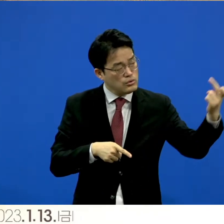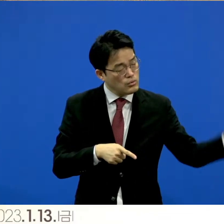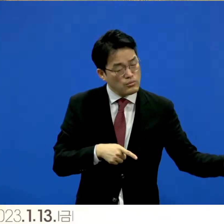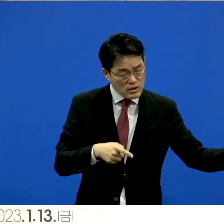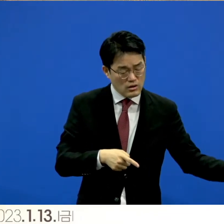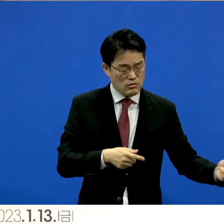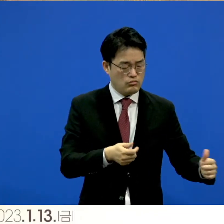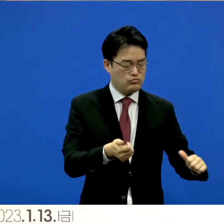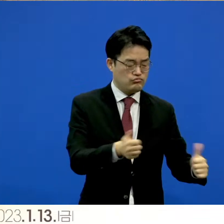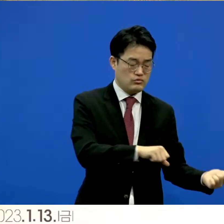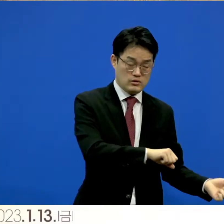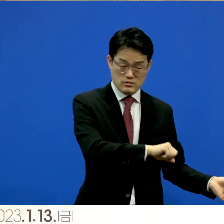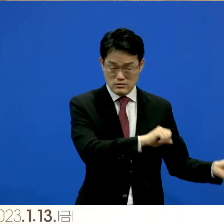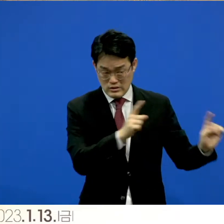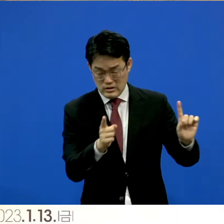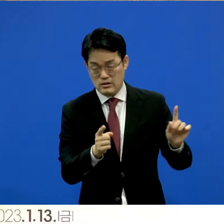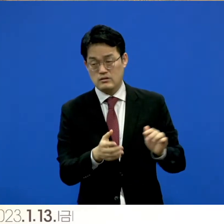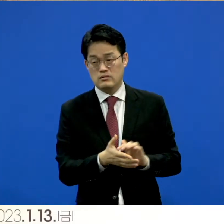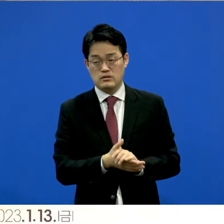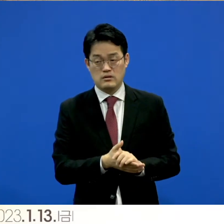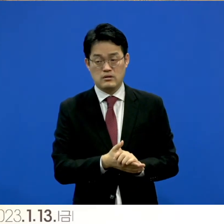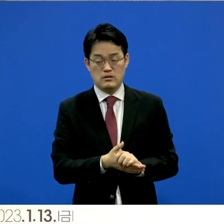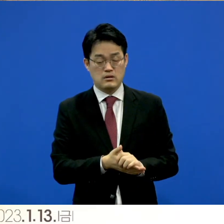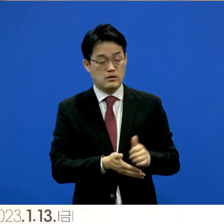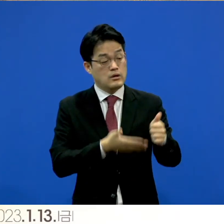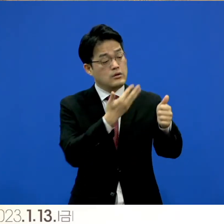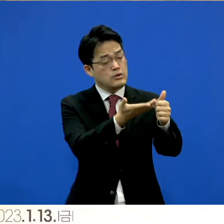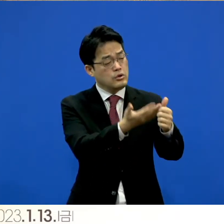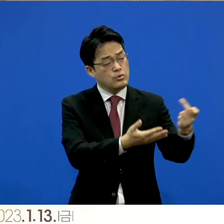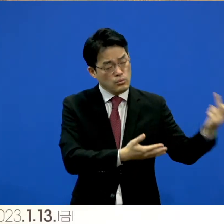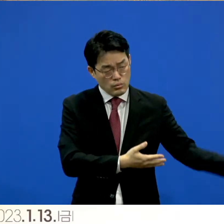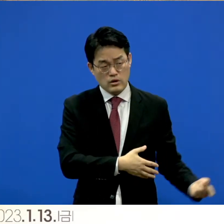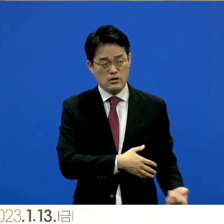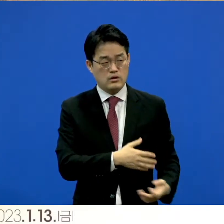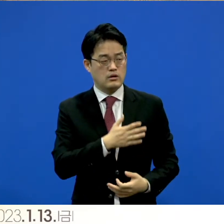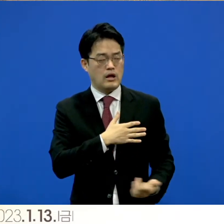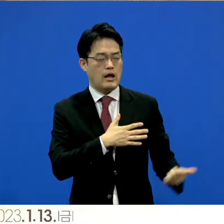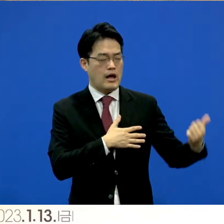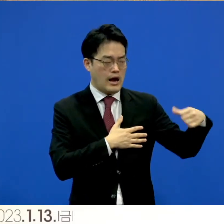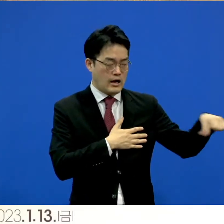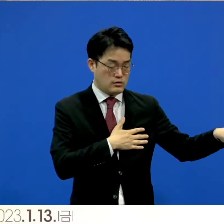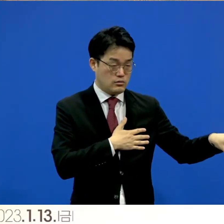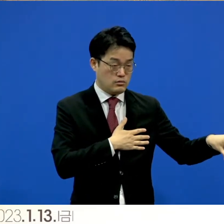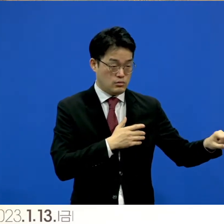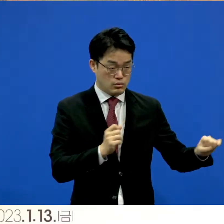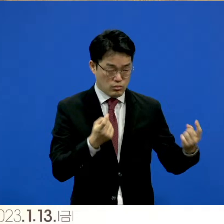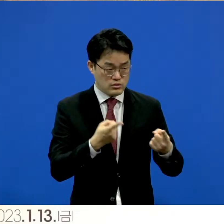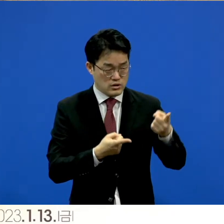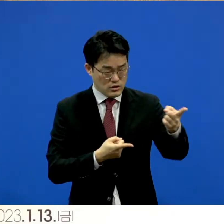죽었다가 살아났어. 이 내 동생은 죽었다가 살아났어. 내가 잃었다가 얻었기.